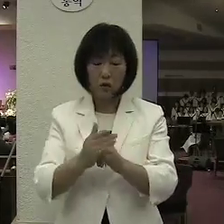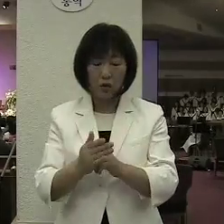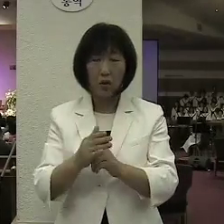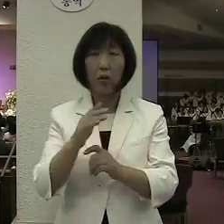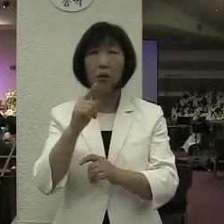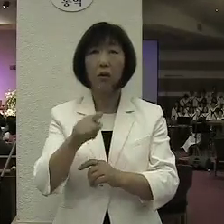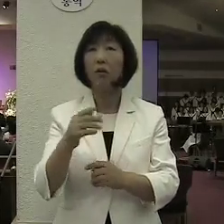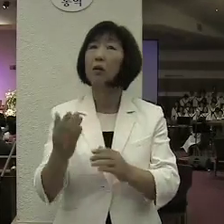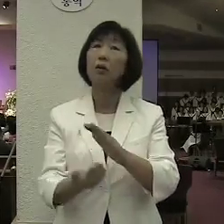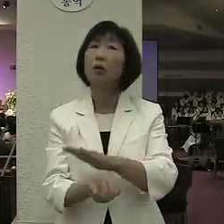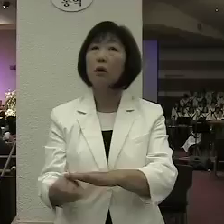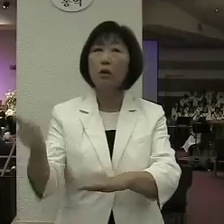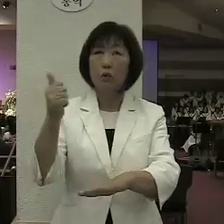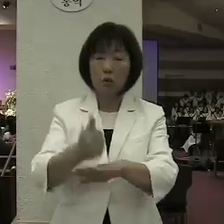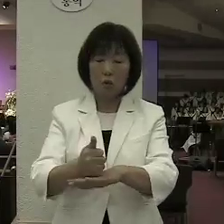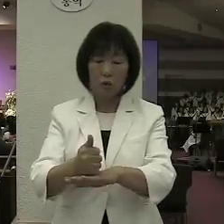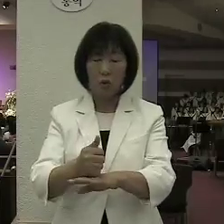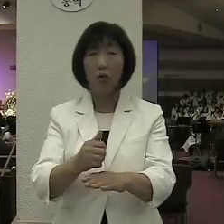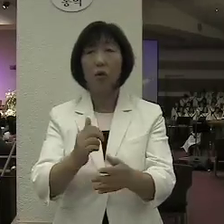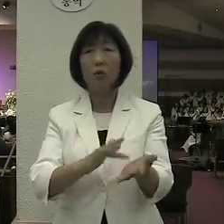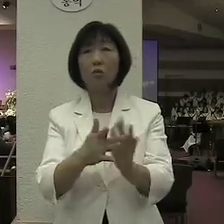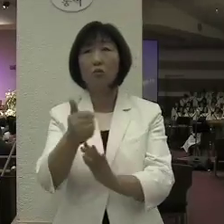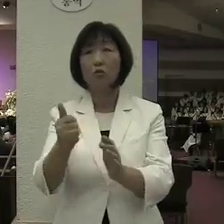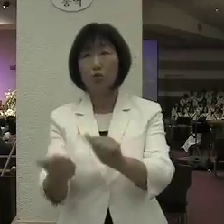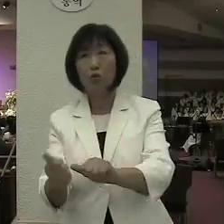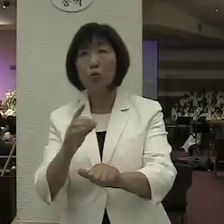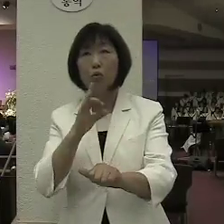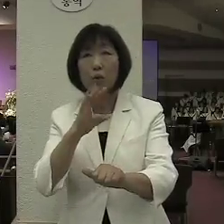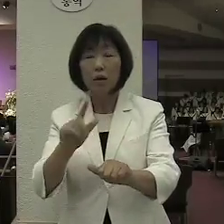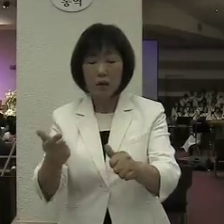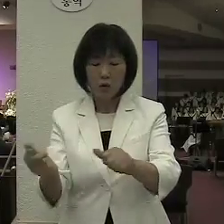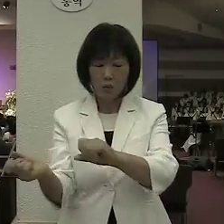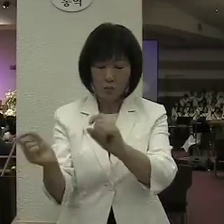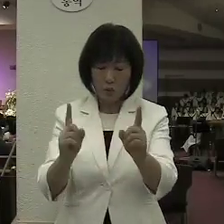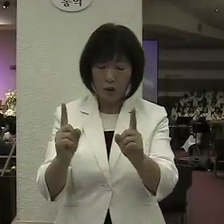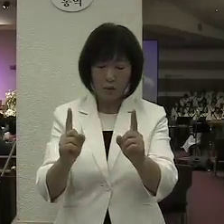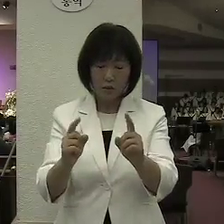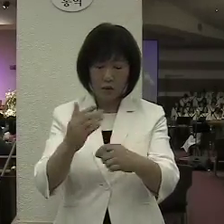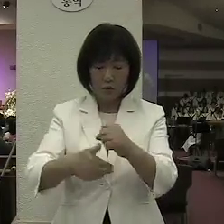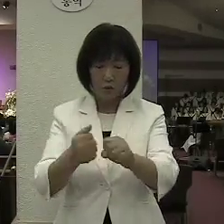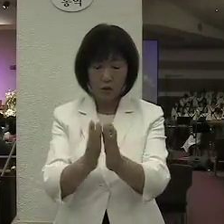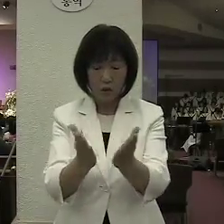계획하신 대로 우리의 죄를 위하여서 십자가에 달려 죽으시고,